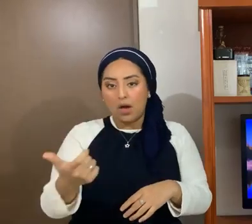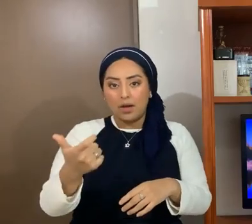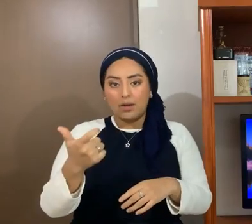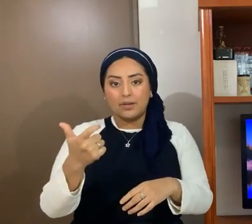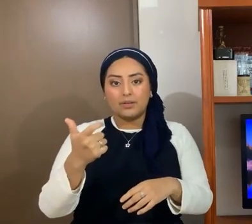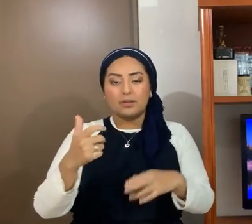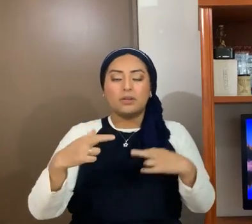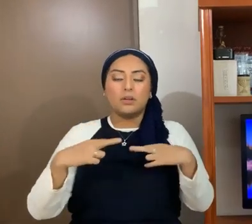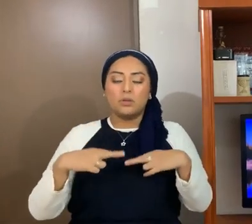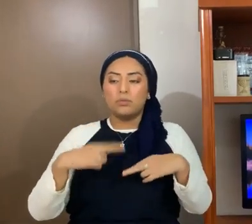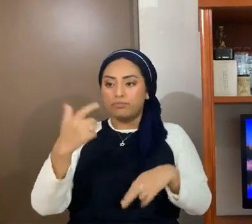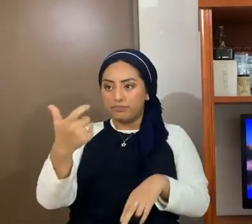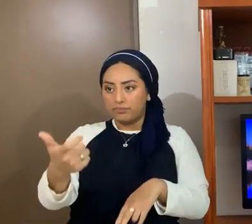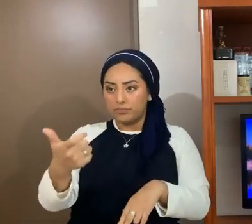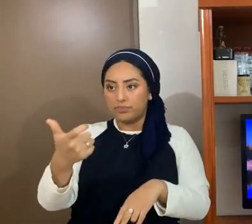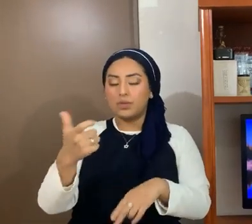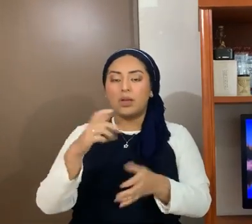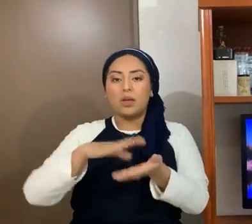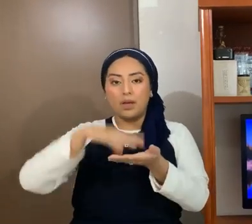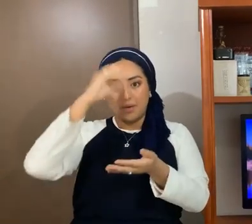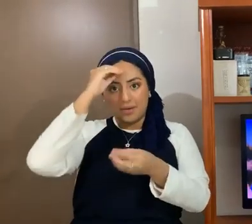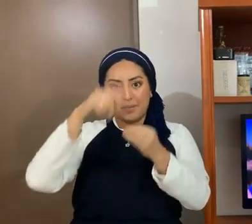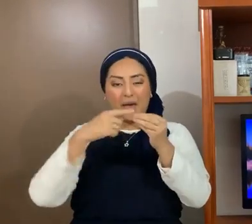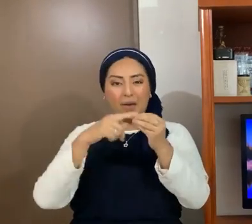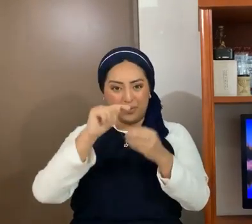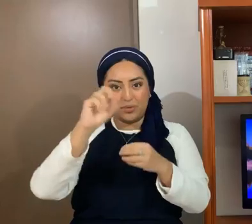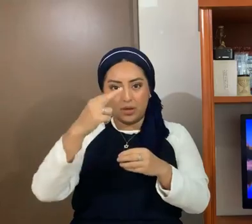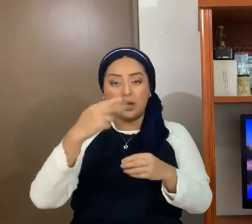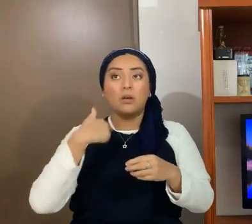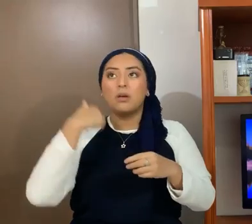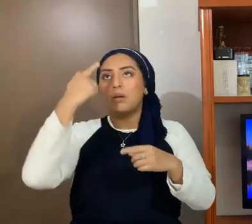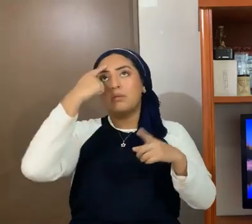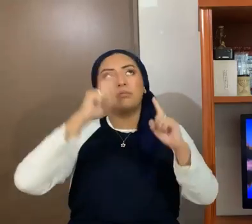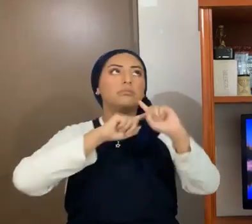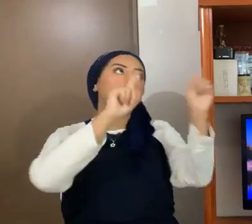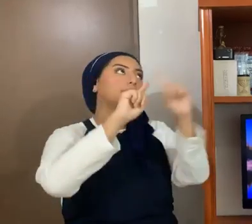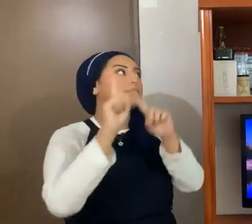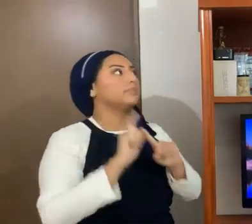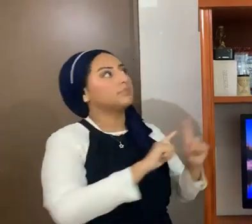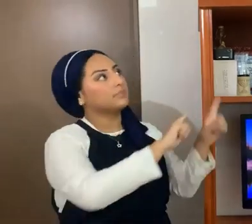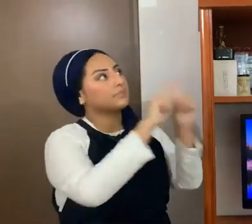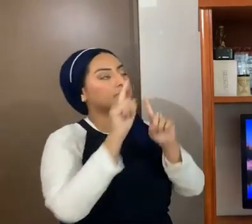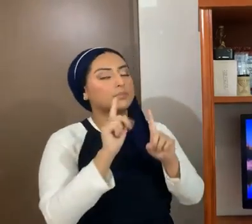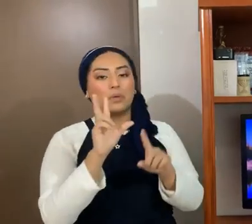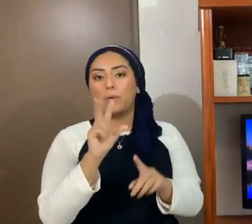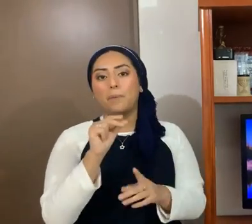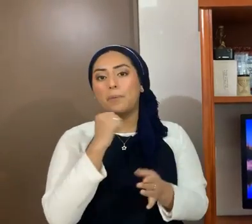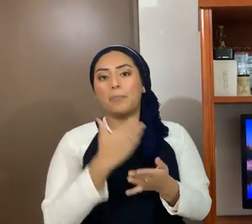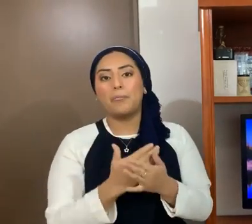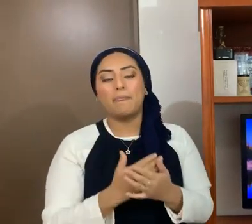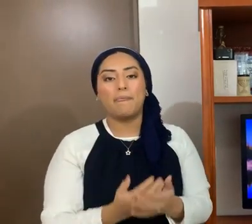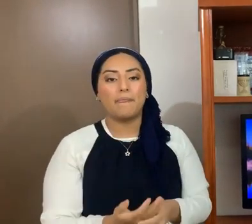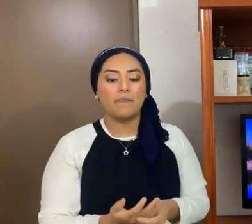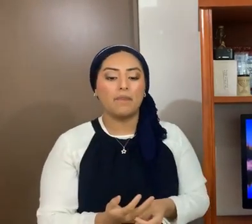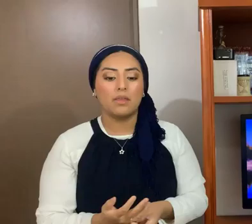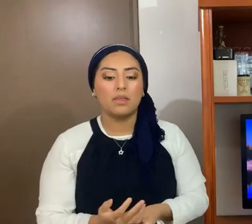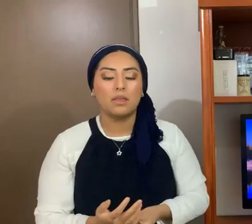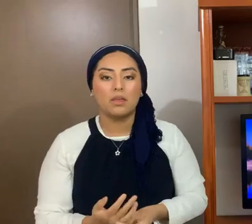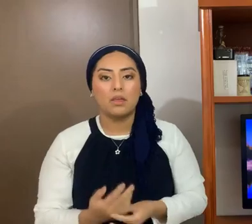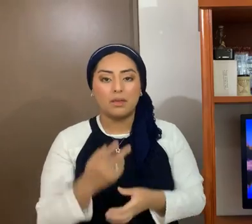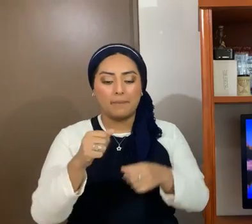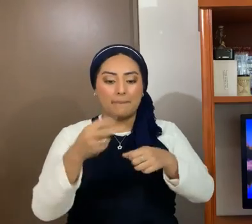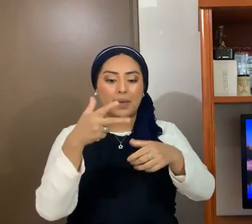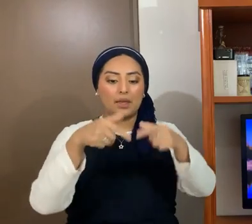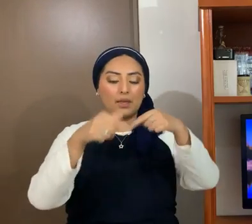tema, descansar, meditar, analizarlo, se pone uno a pensar en otras cosas. Ahora, regresemos